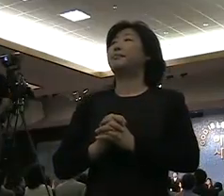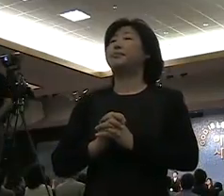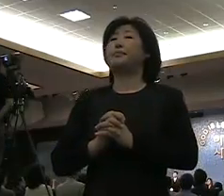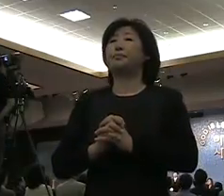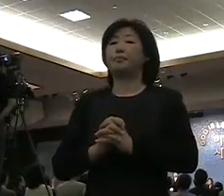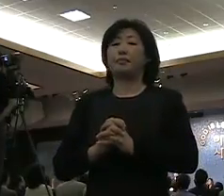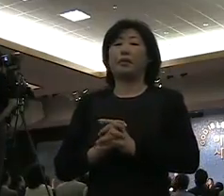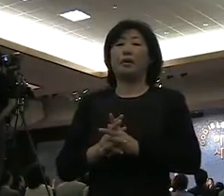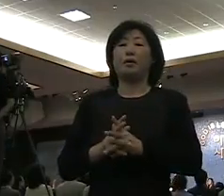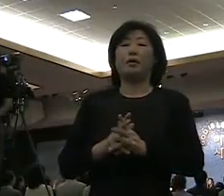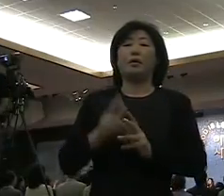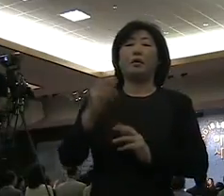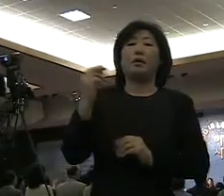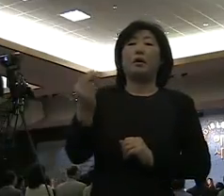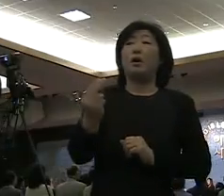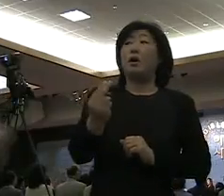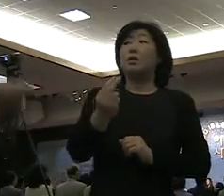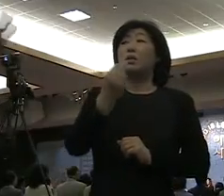지존하신 주님 이름 앞에,